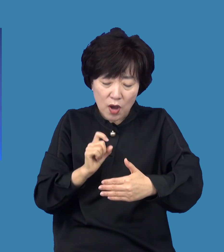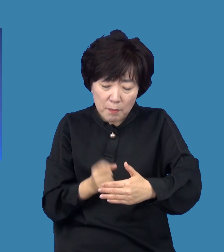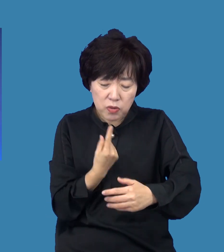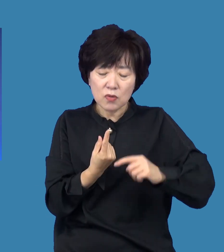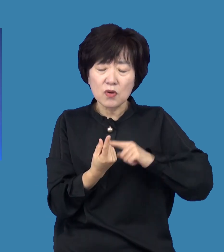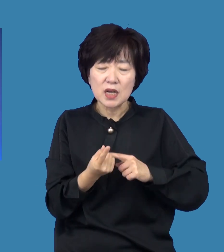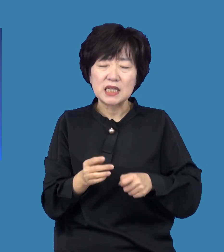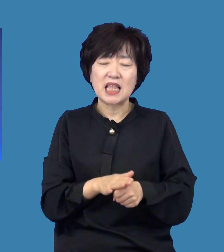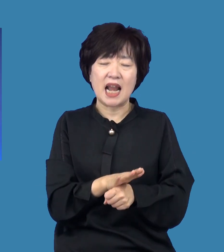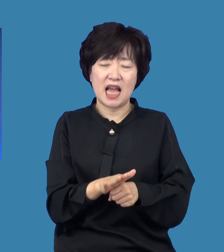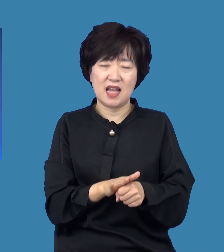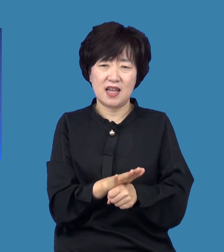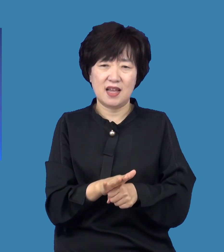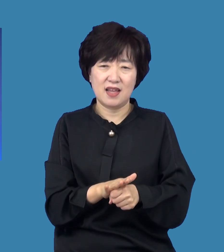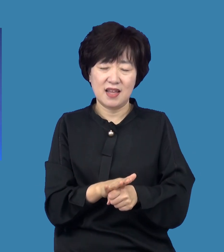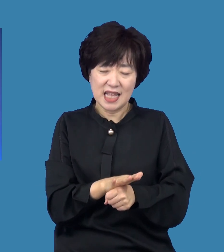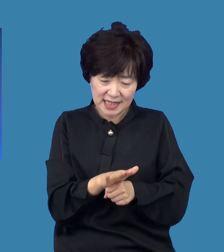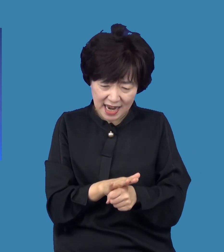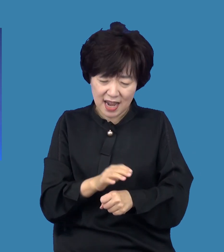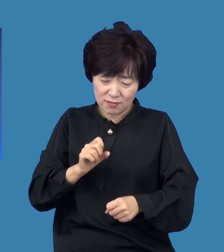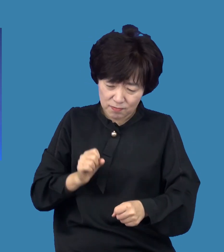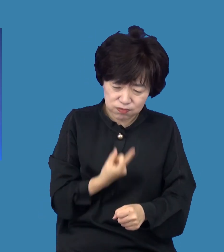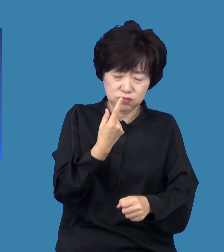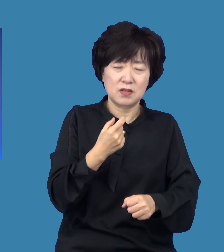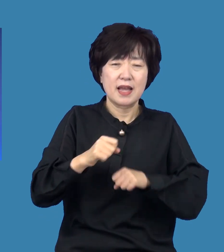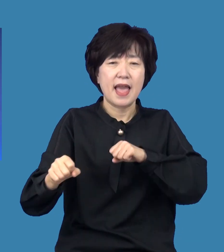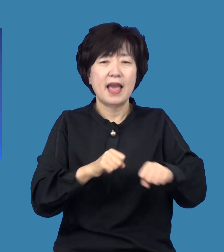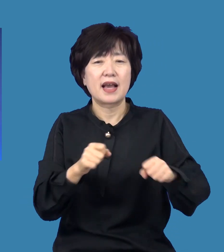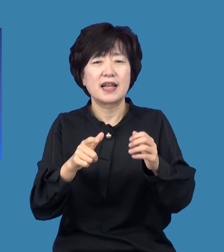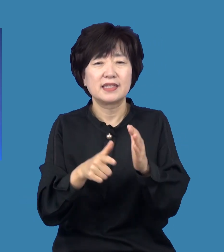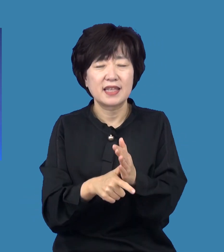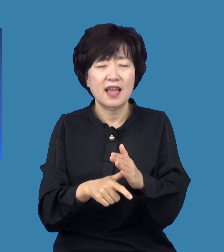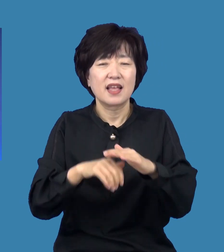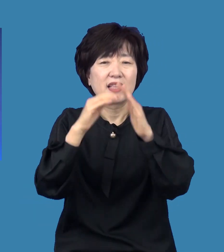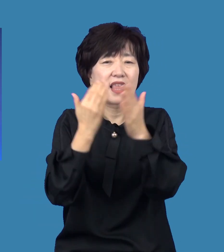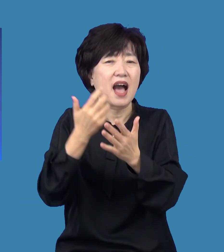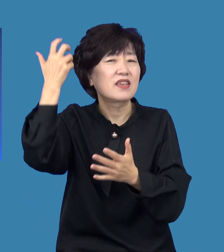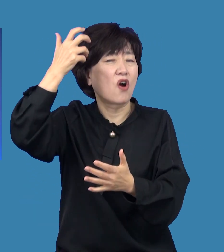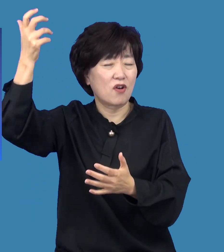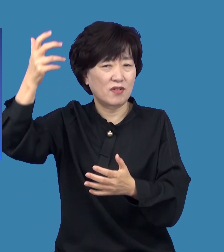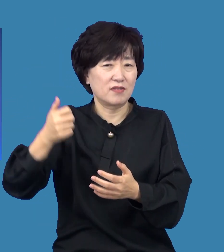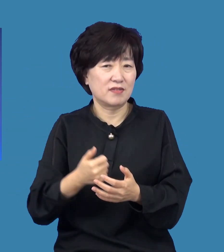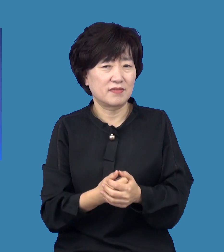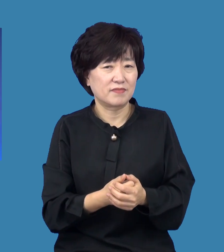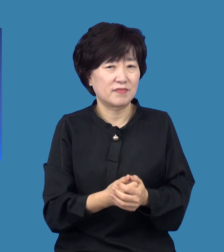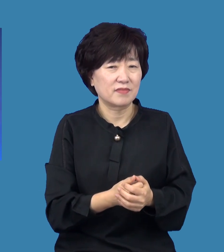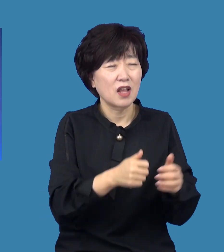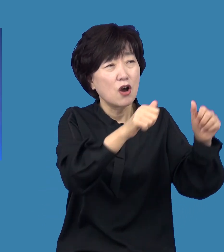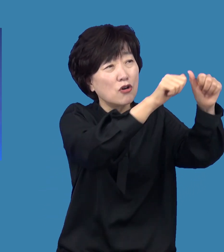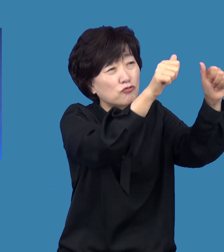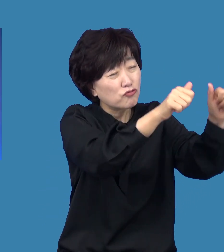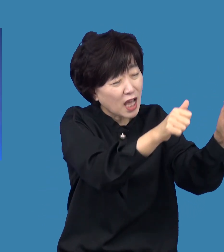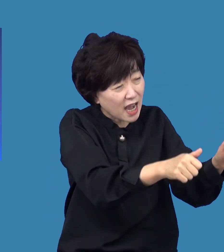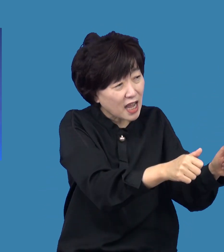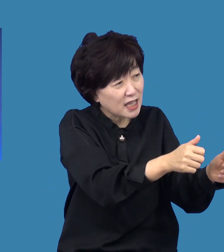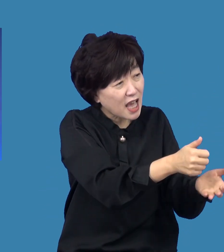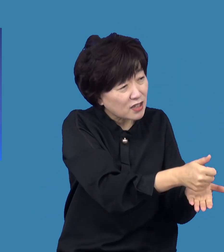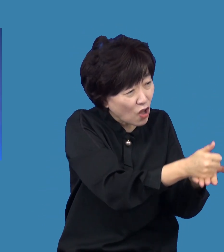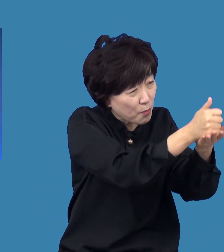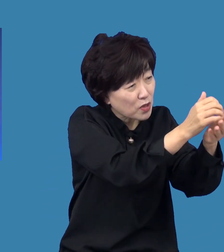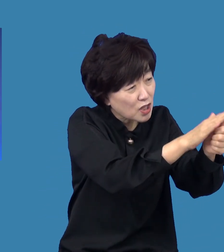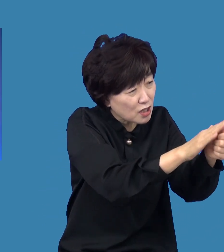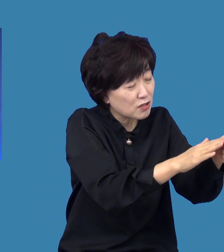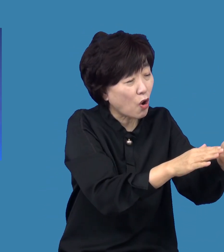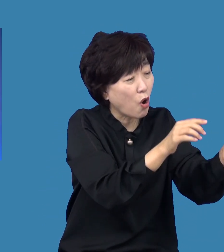비로소 그것이 영적인 일이 된다는 거야. 우상에게 바쳐진 제물을 먹어도 형제를 정말 사랑하는 마음으로 그걸 먹으면